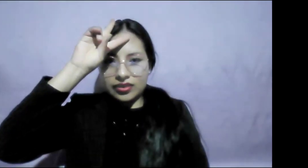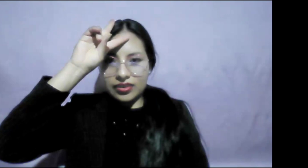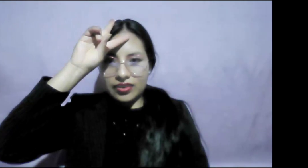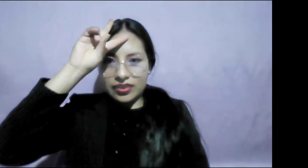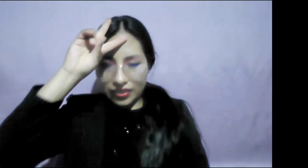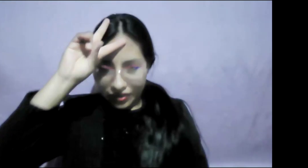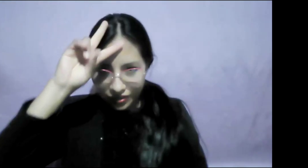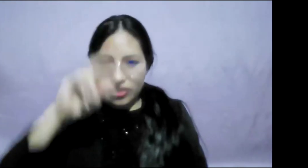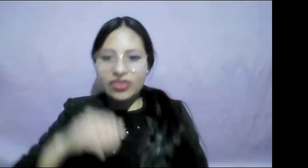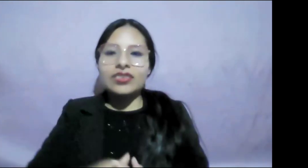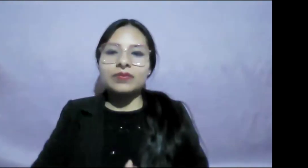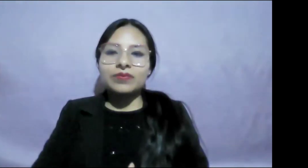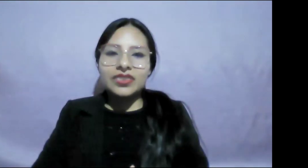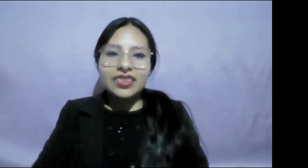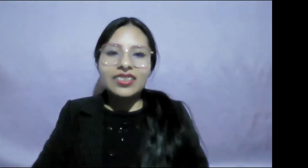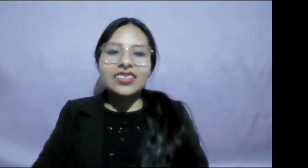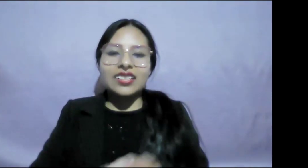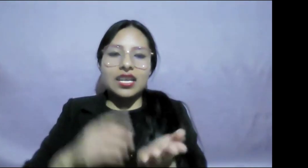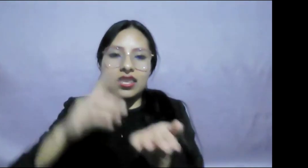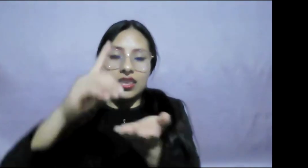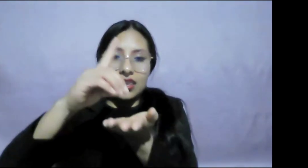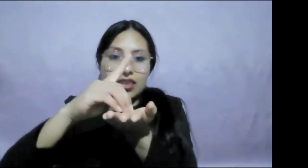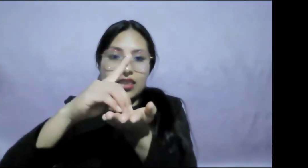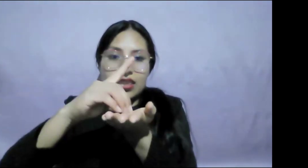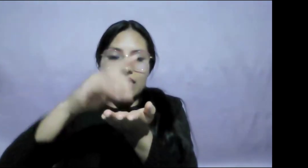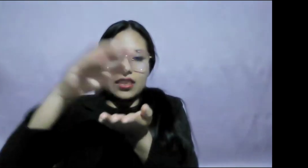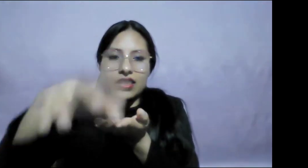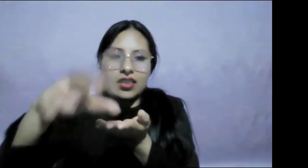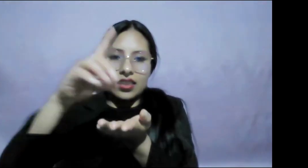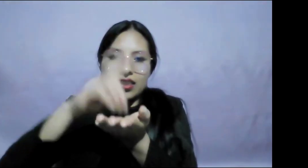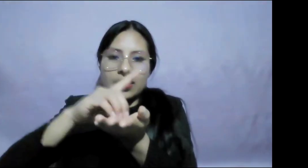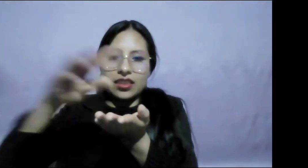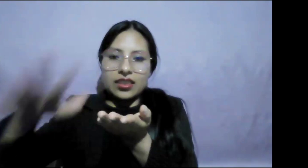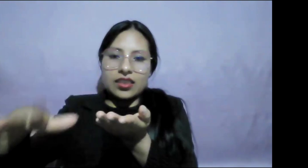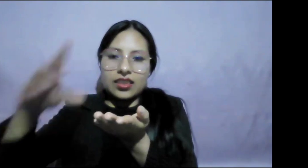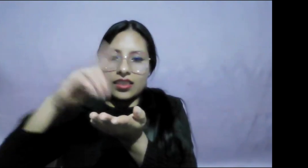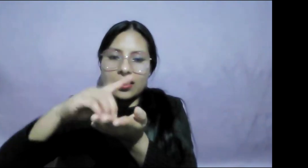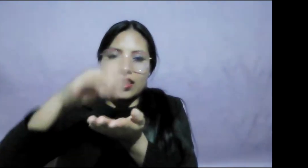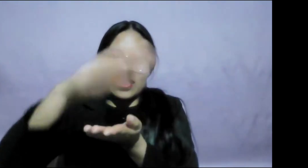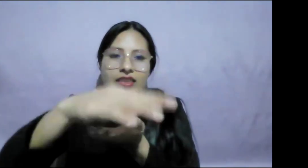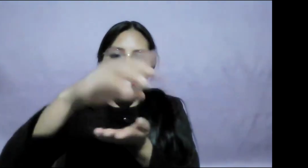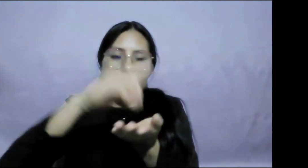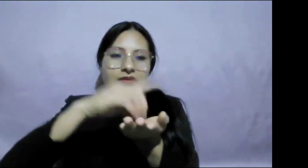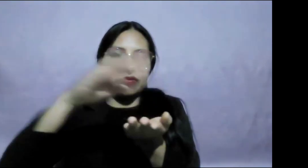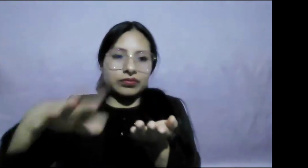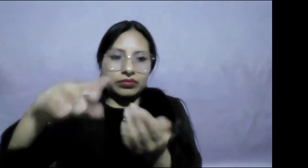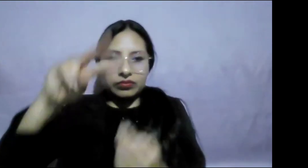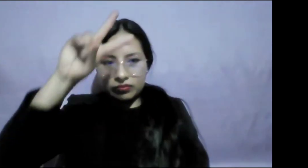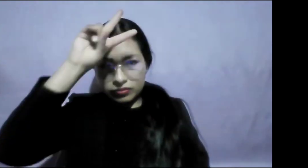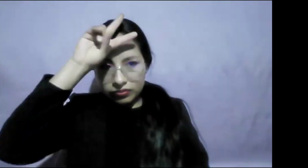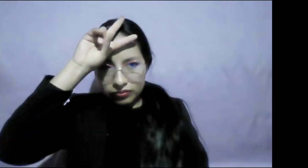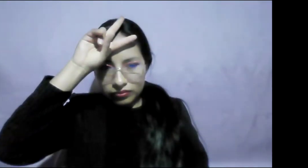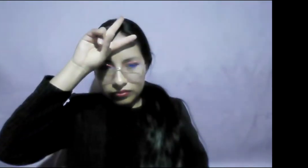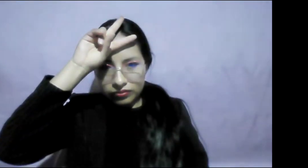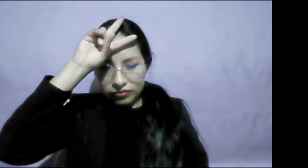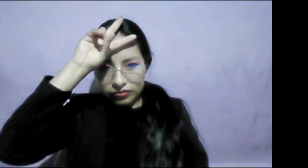no vamos a formar la letra d d y luego abrimos nuestra mano s